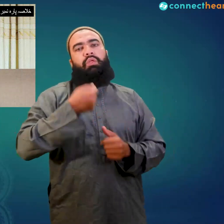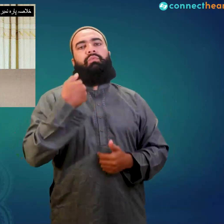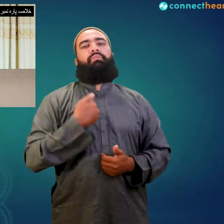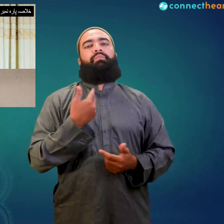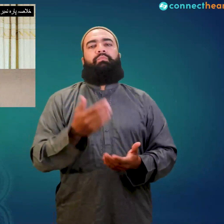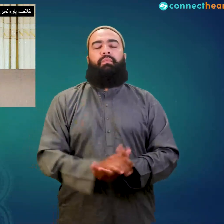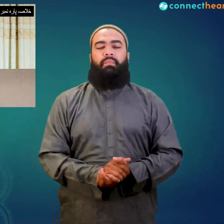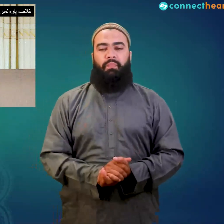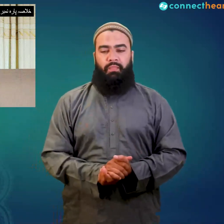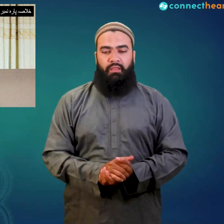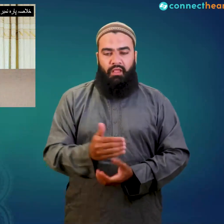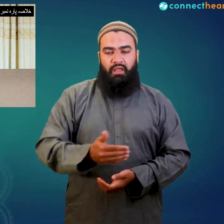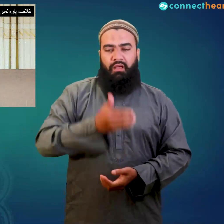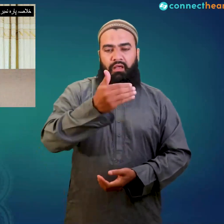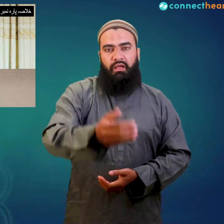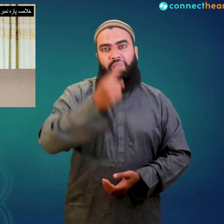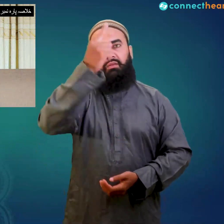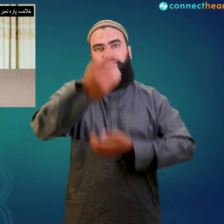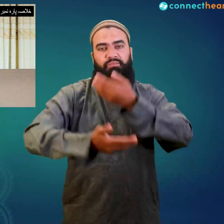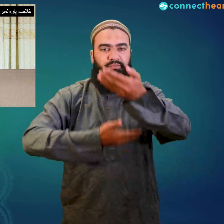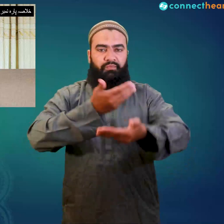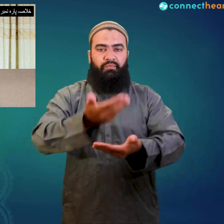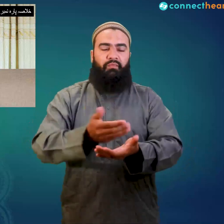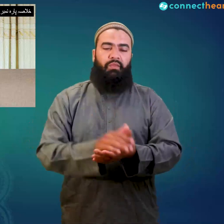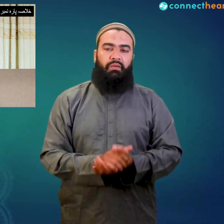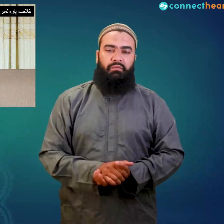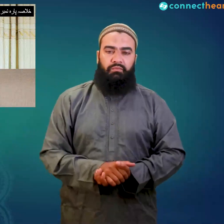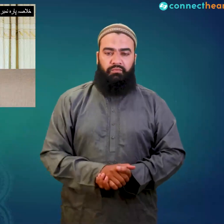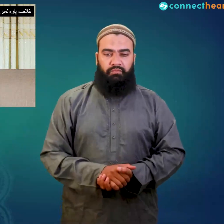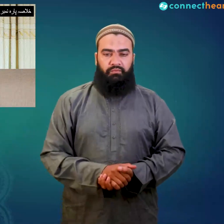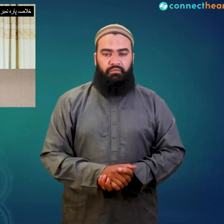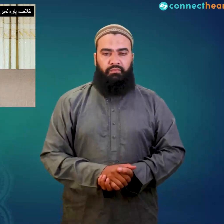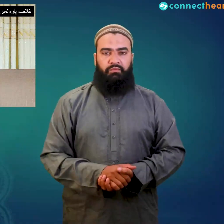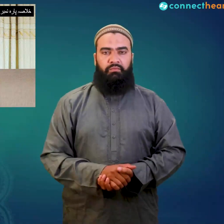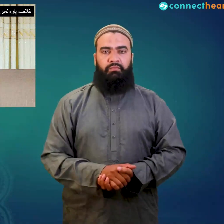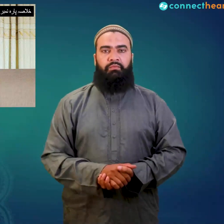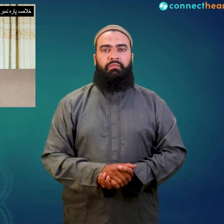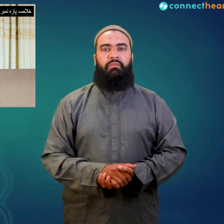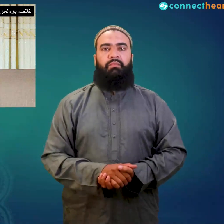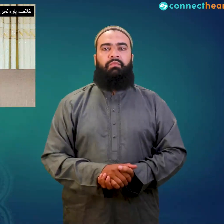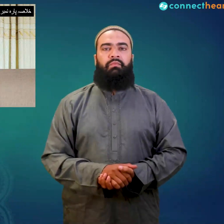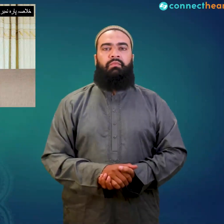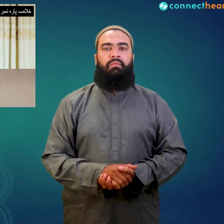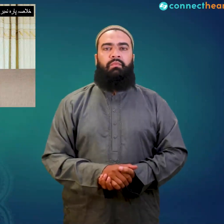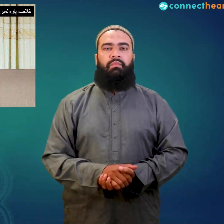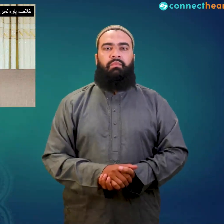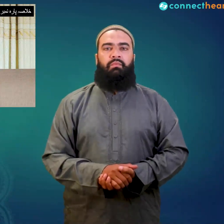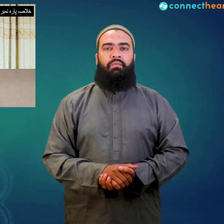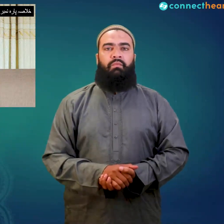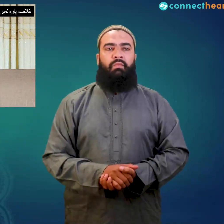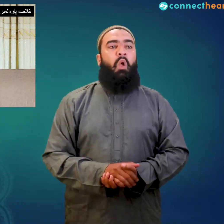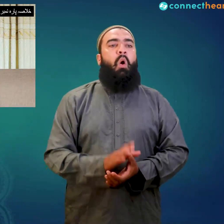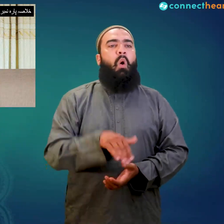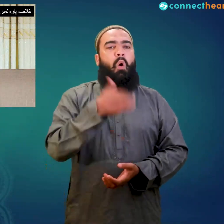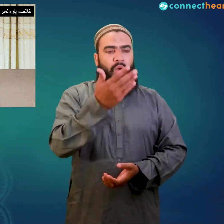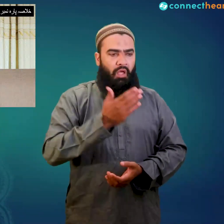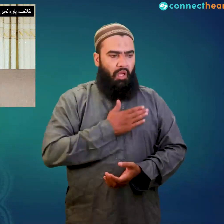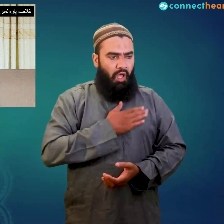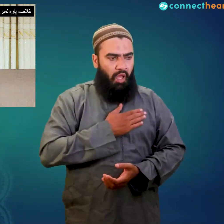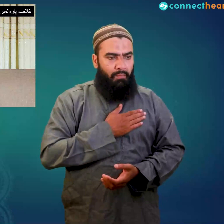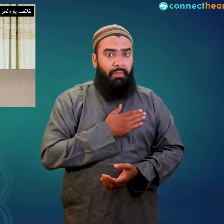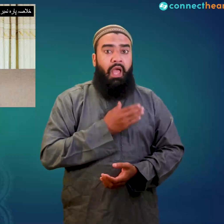رکوع نمبر 9 آیت نمبر 51 وَلَقَدْ وَصَّلْنَا لَهُمُ الْقَوْلَ، اور ہم انہیں اپنا